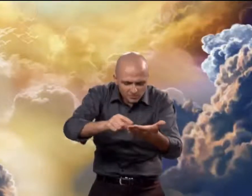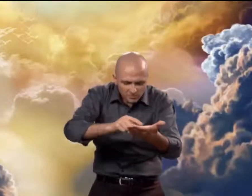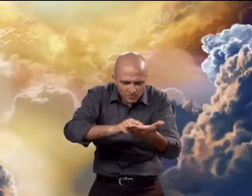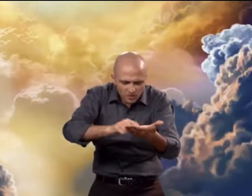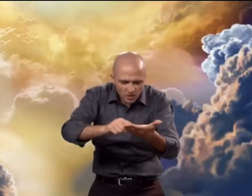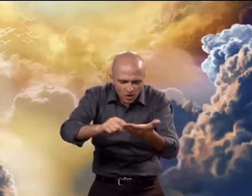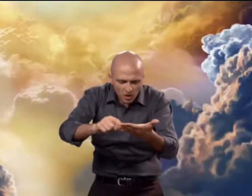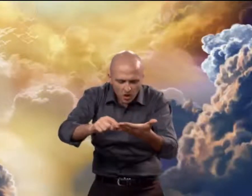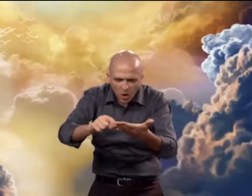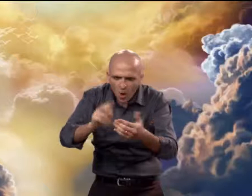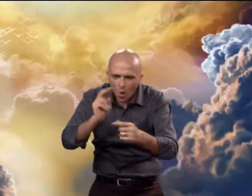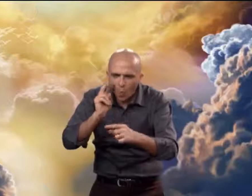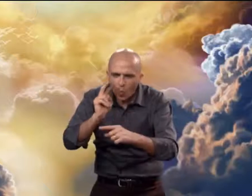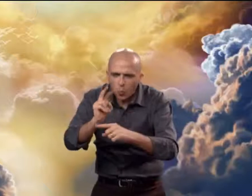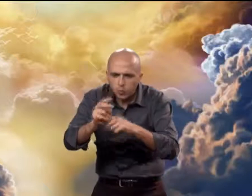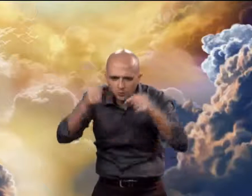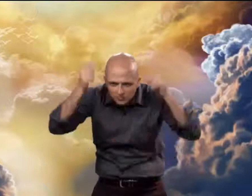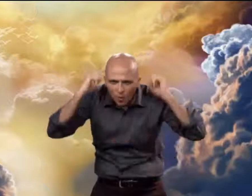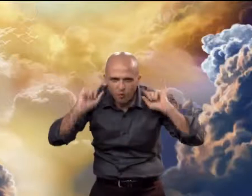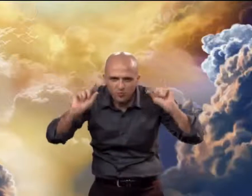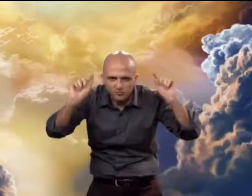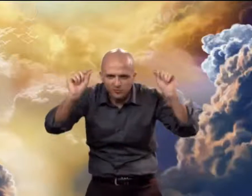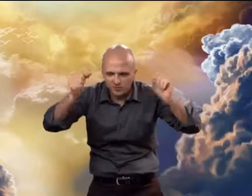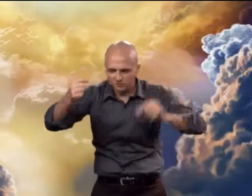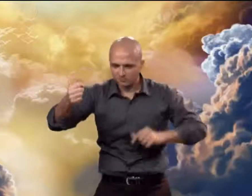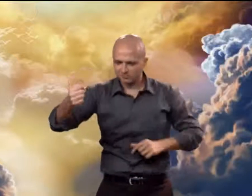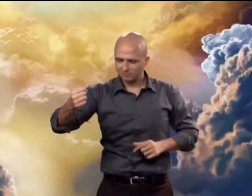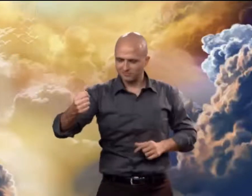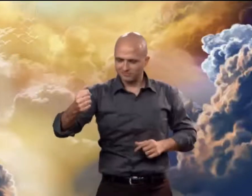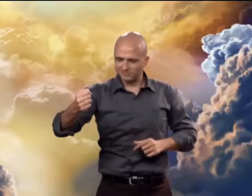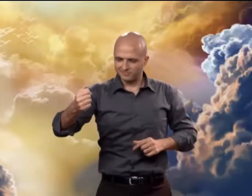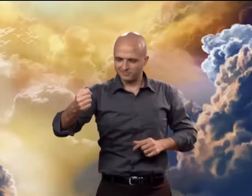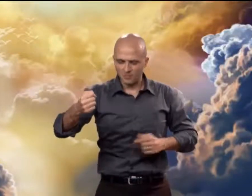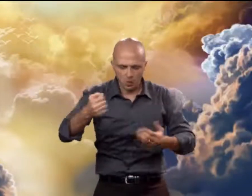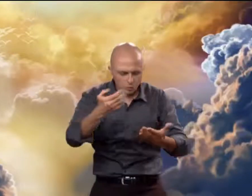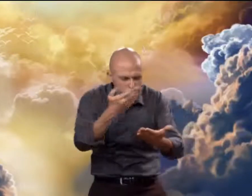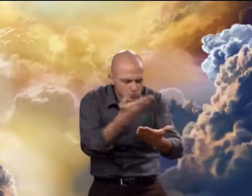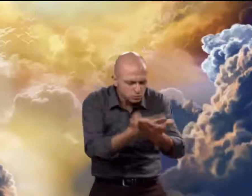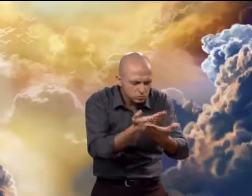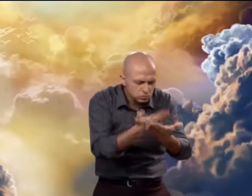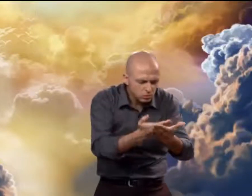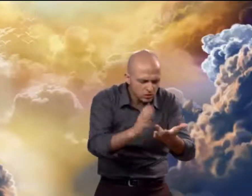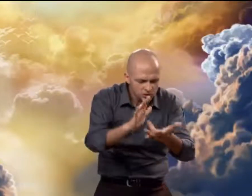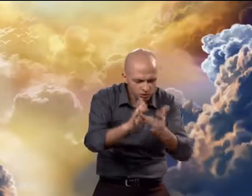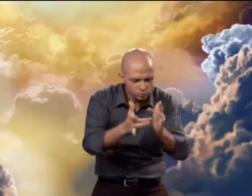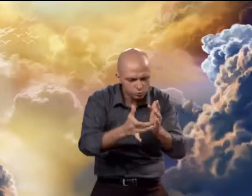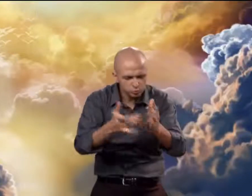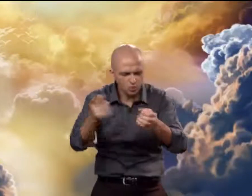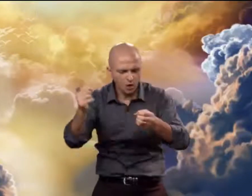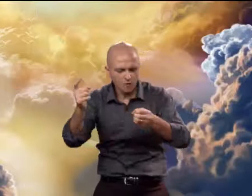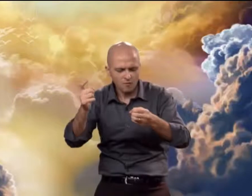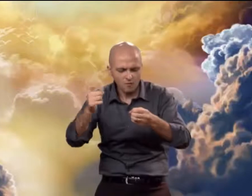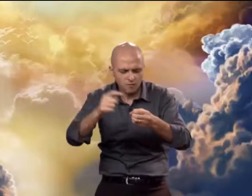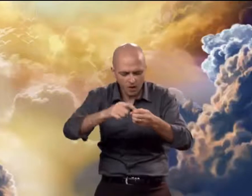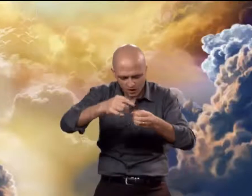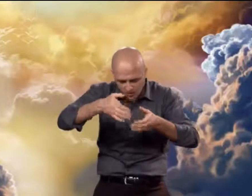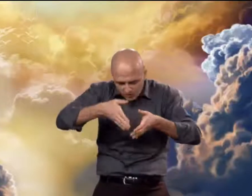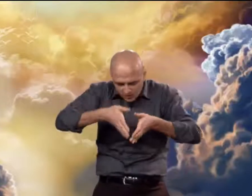aos sinais dos tempos. As pessoas se afastaram de Deus e de seu amor. Por se recusarem a satisfazer as condições,